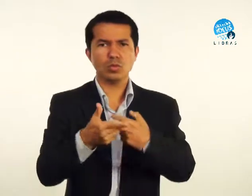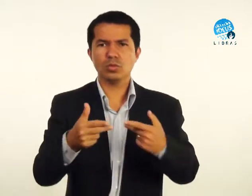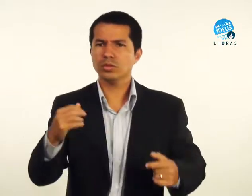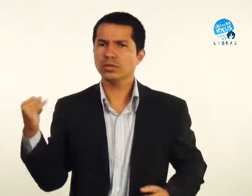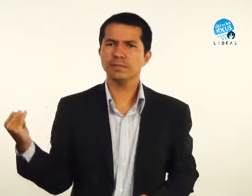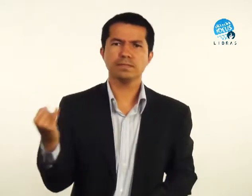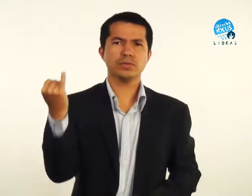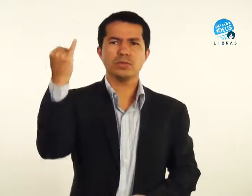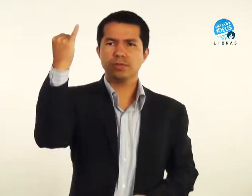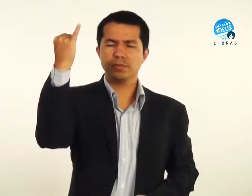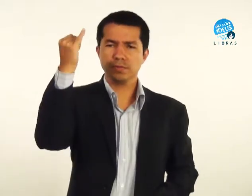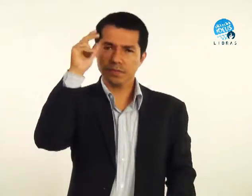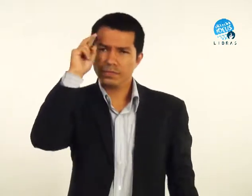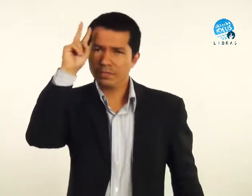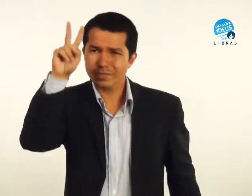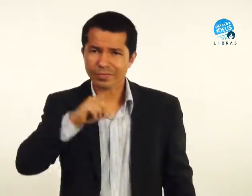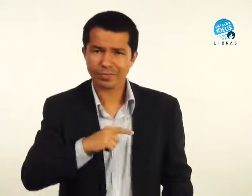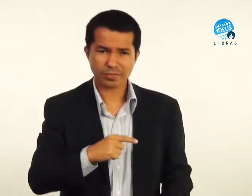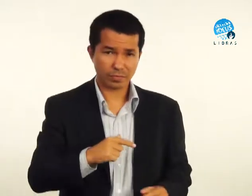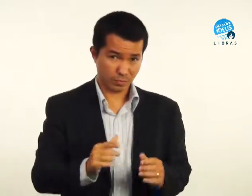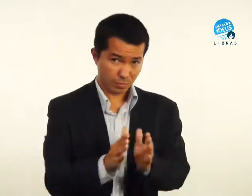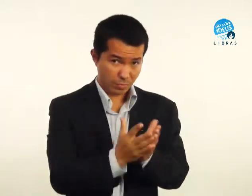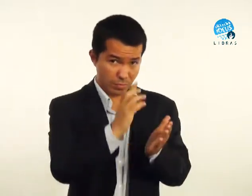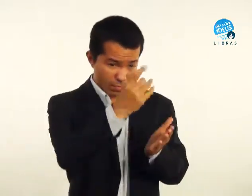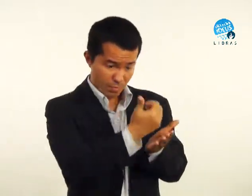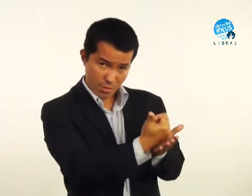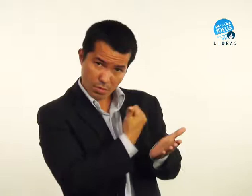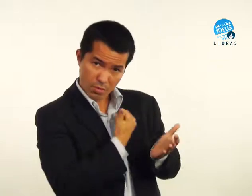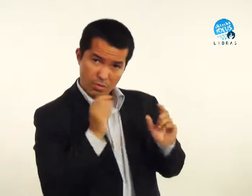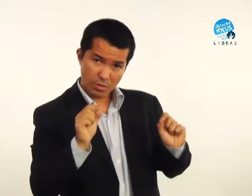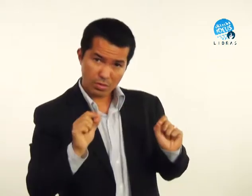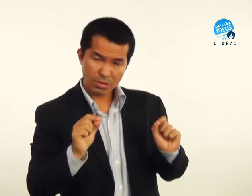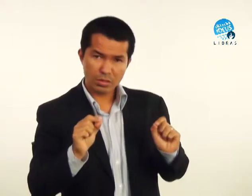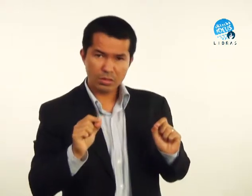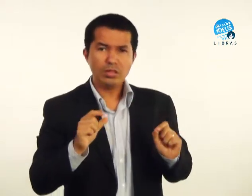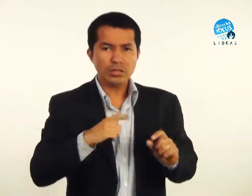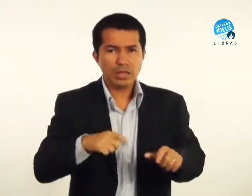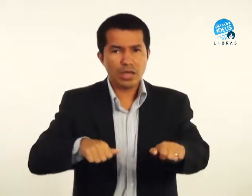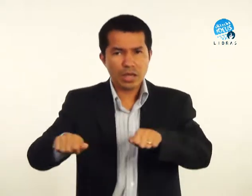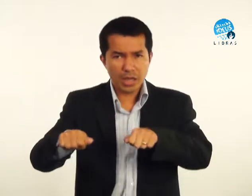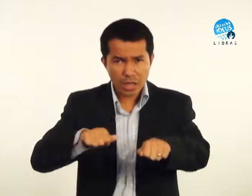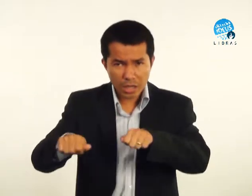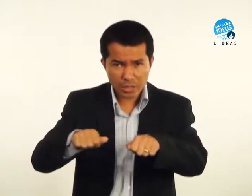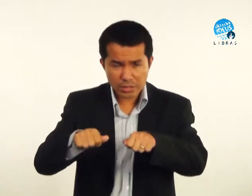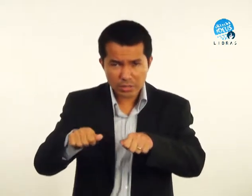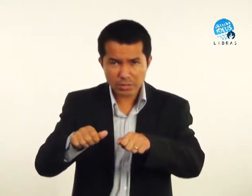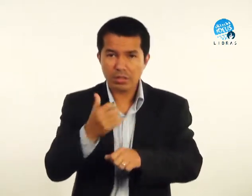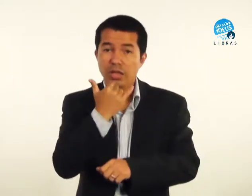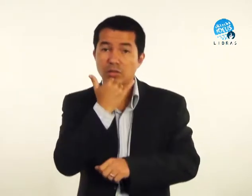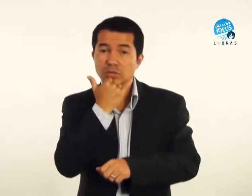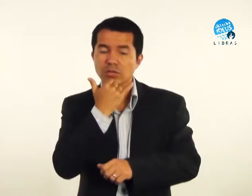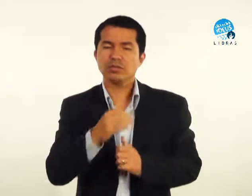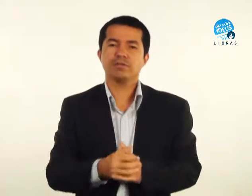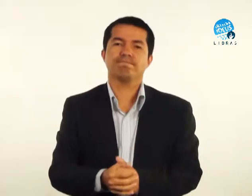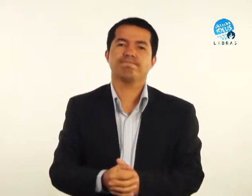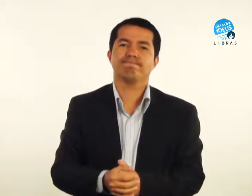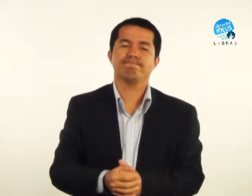coisas muito interessantes. Ele vai dizer que quando Jesus subisse ao céu, isso está lá no livro de